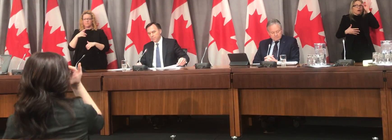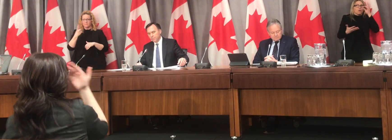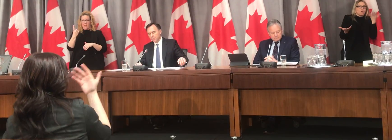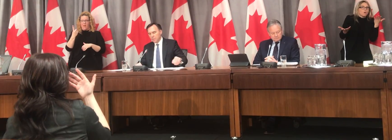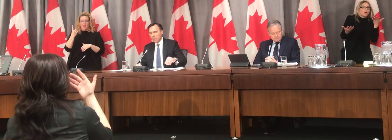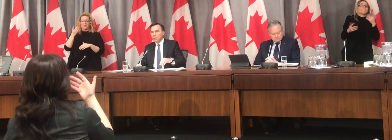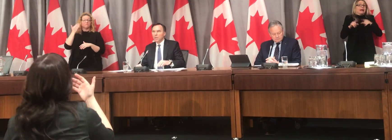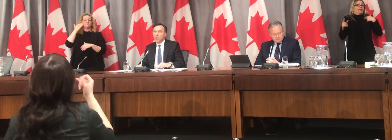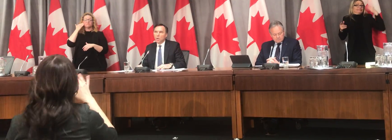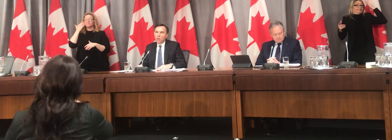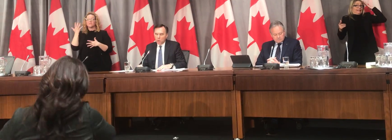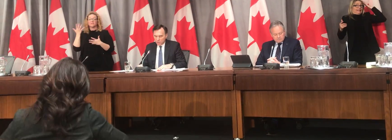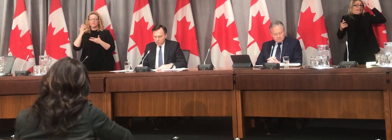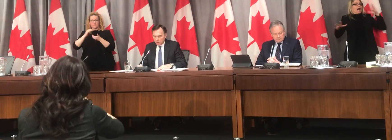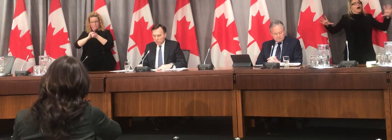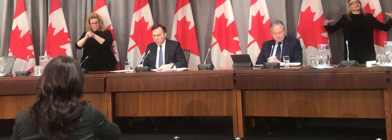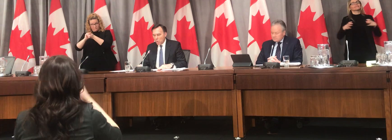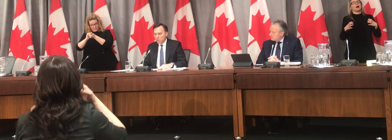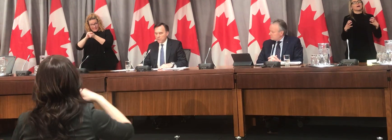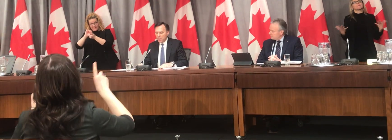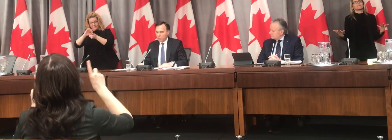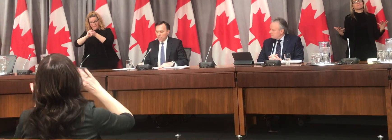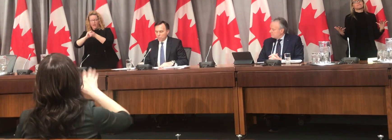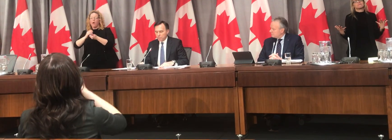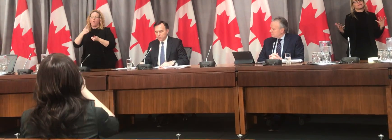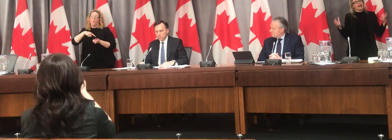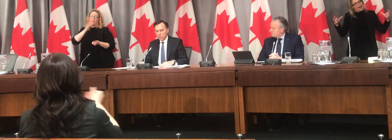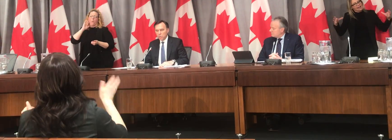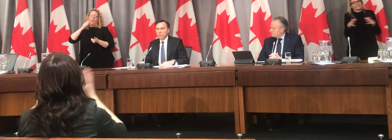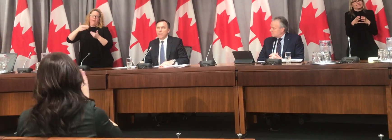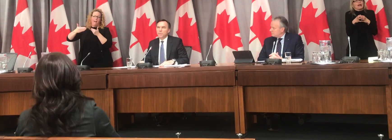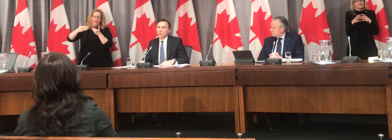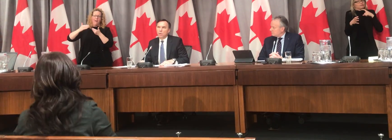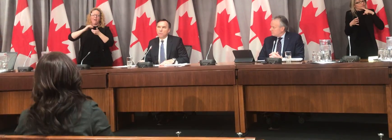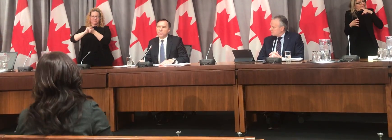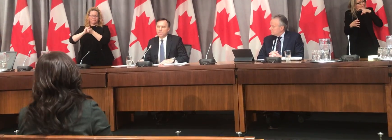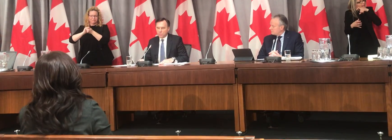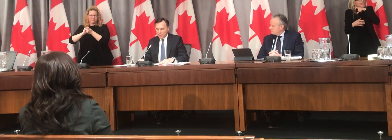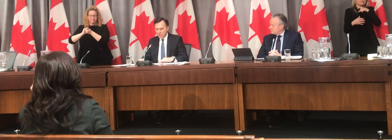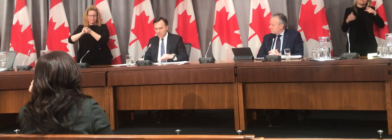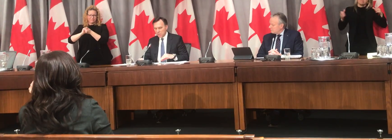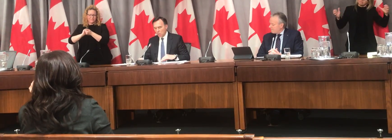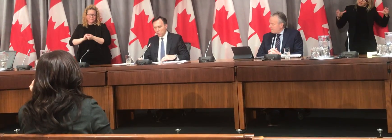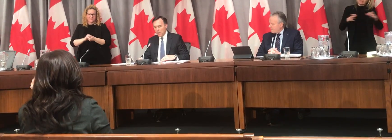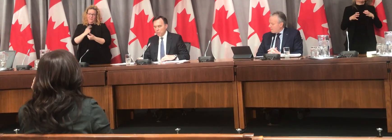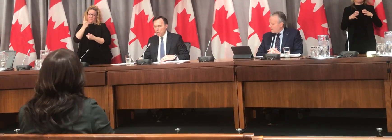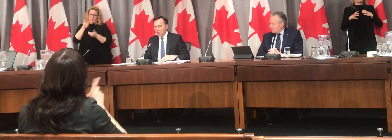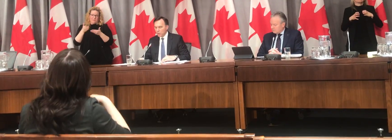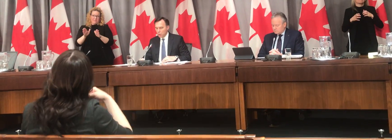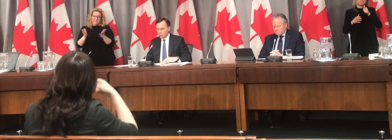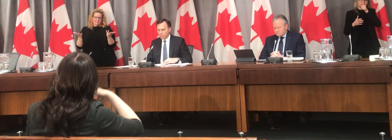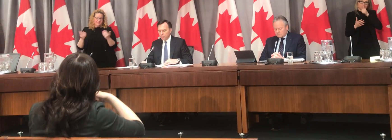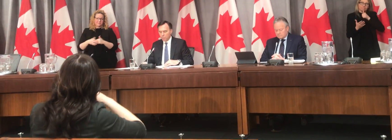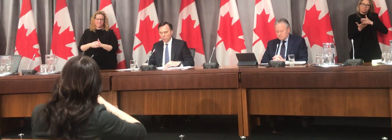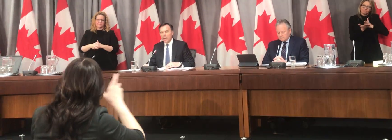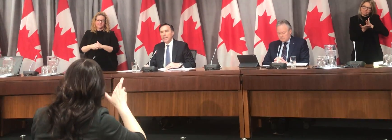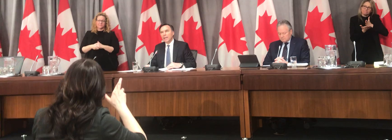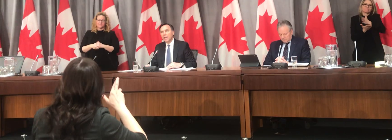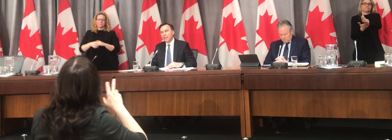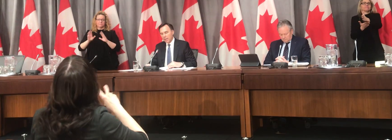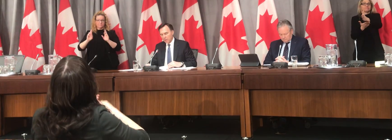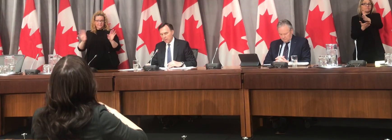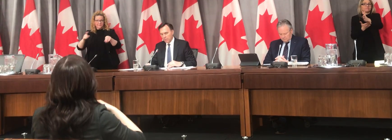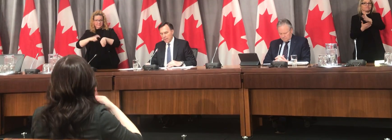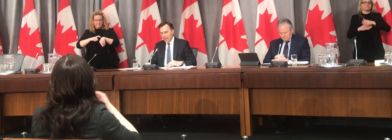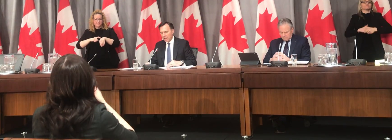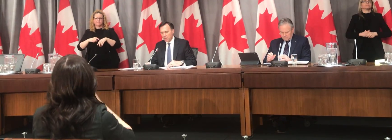challenge. Lorsque le moment sera venu, nous annoncerons des investissements à plus long terme pour aider